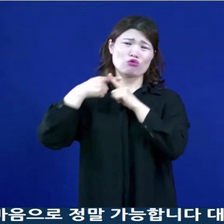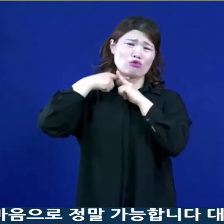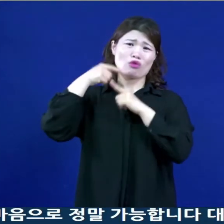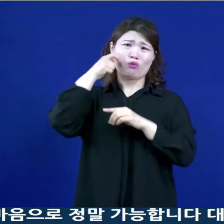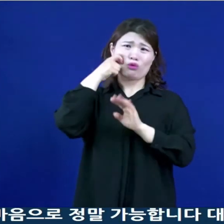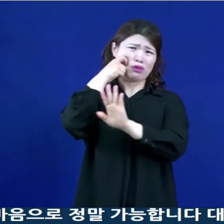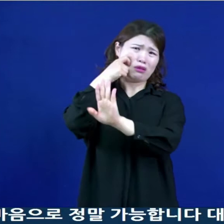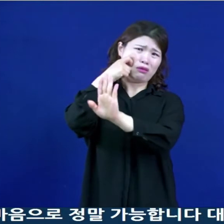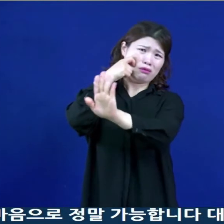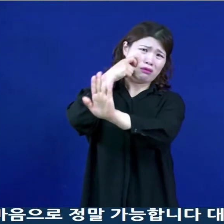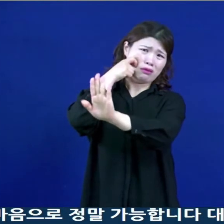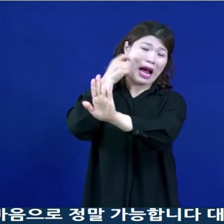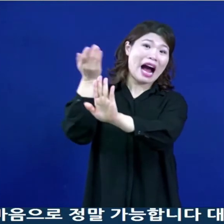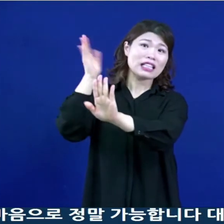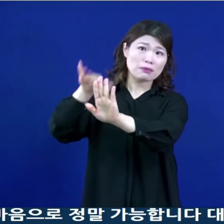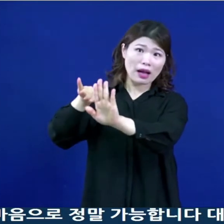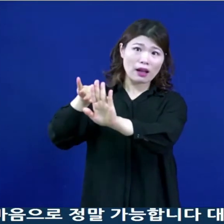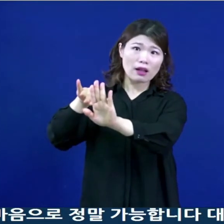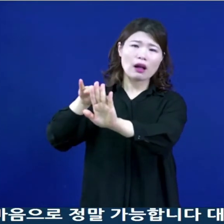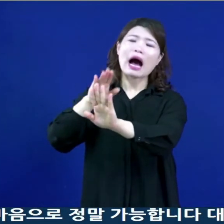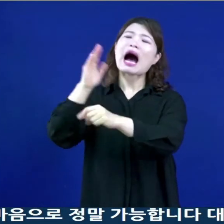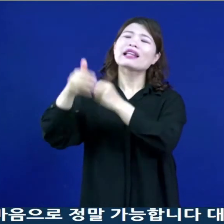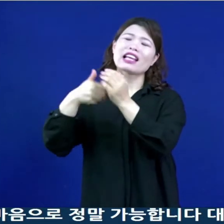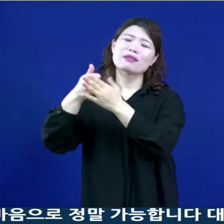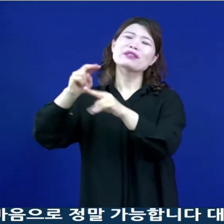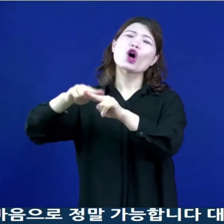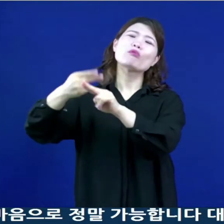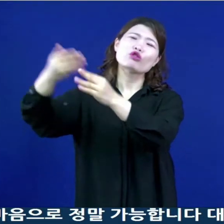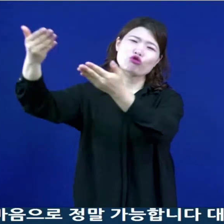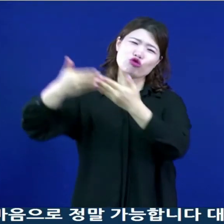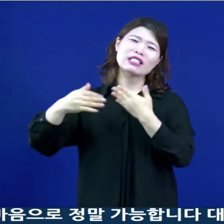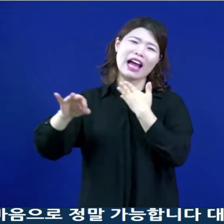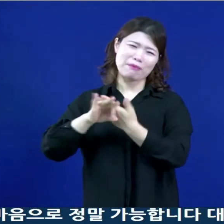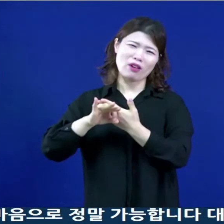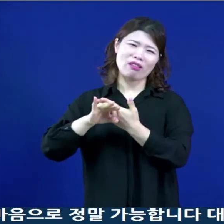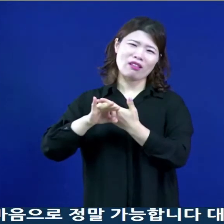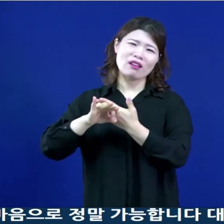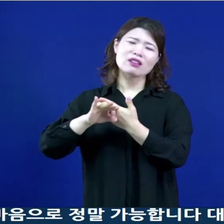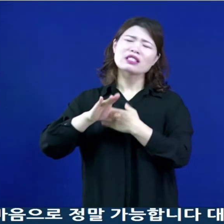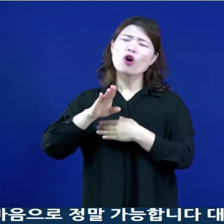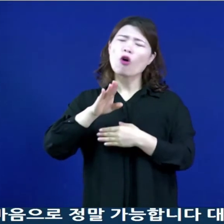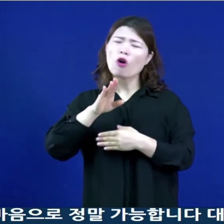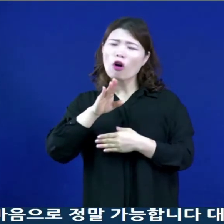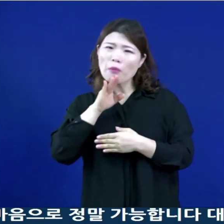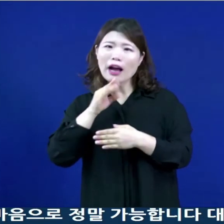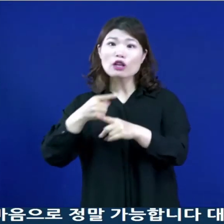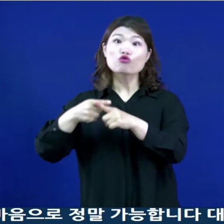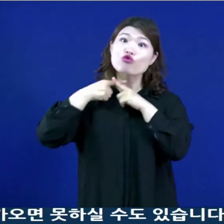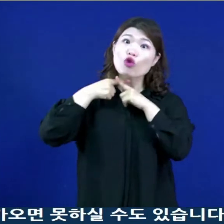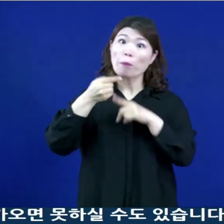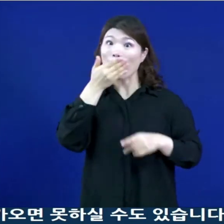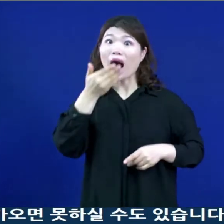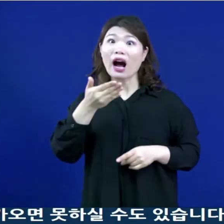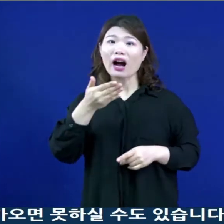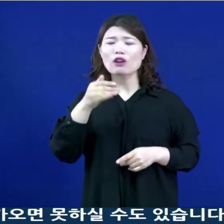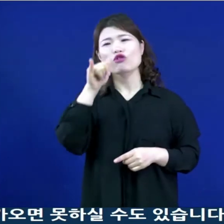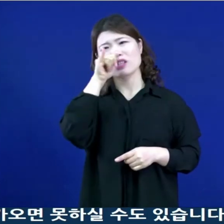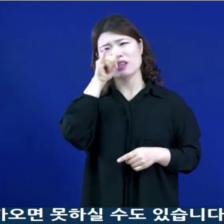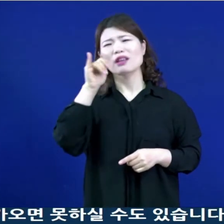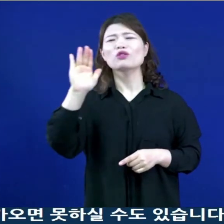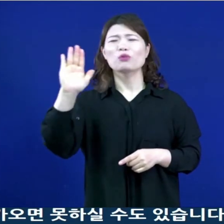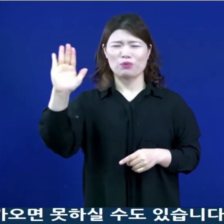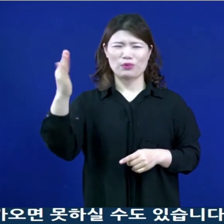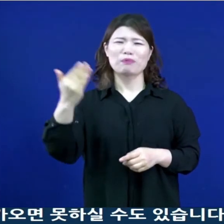생각하시는 분도 아마 하나님께서 선물을 주시면 그 순간에 순교할 수 있는 담력이 생길 수도 있습니다.